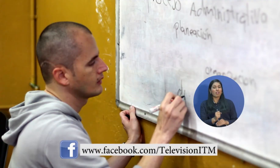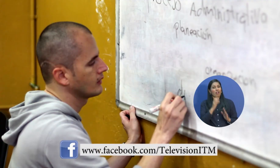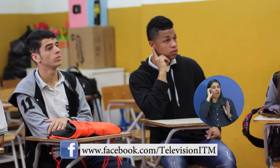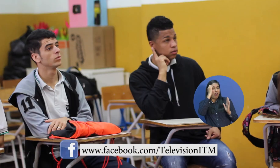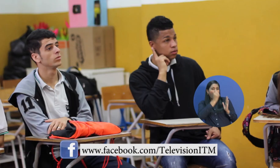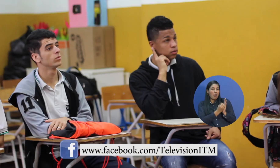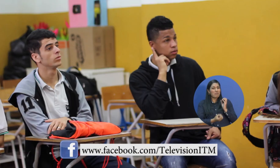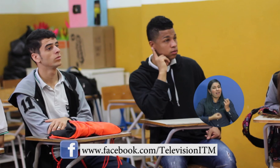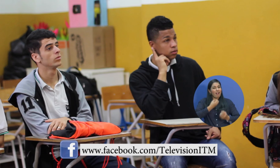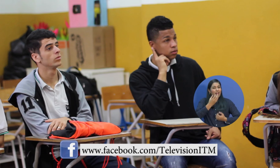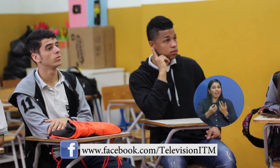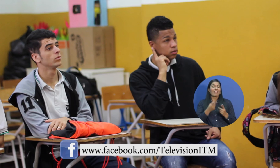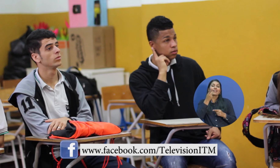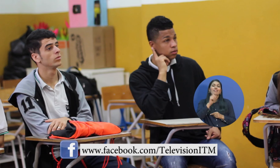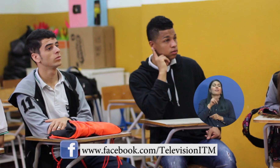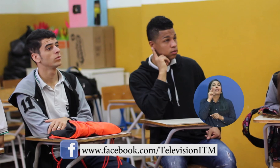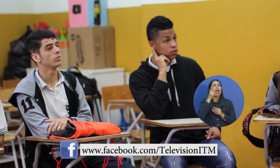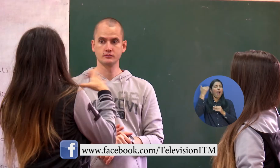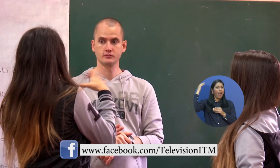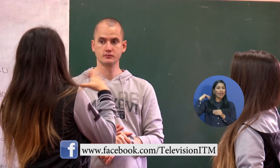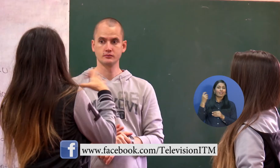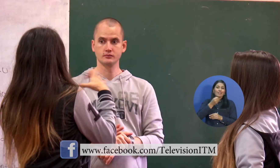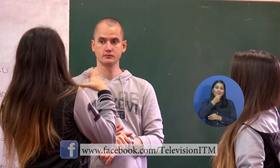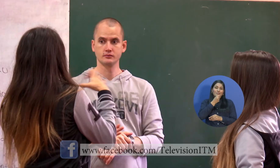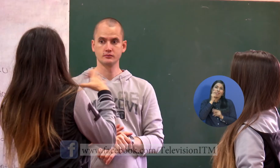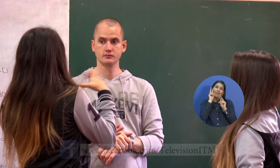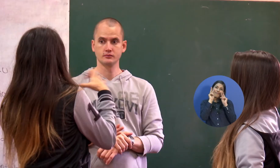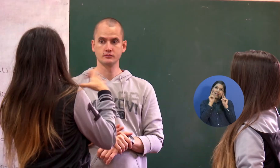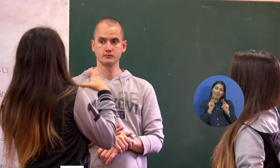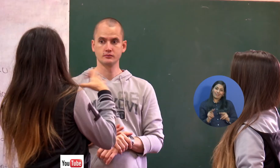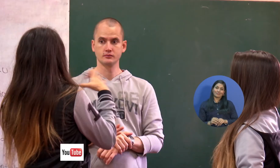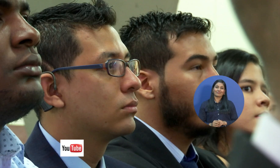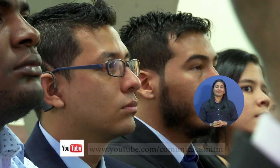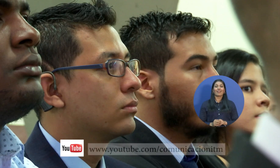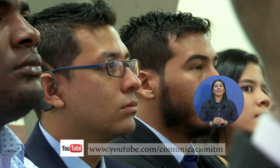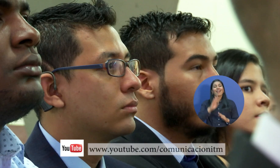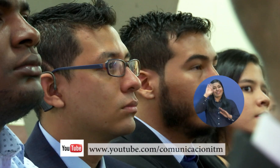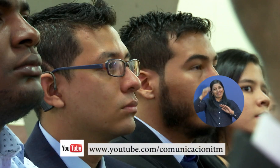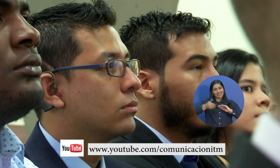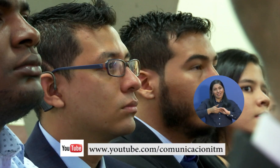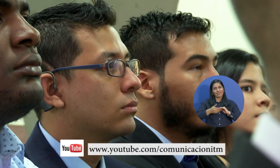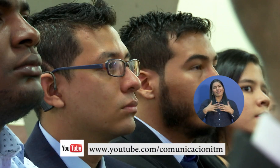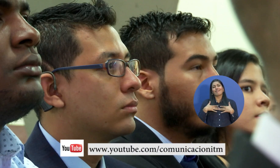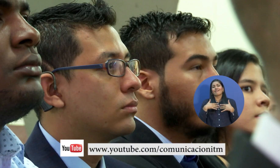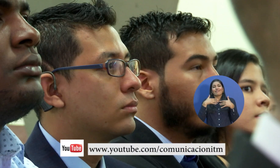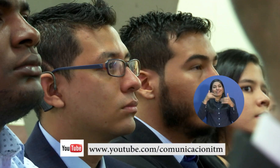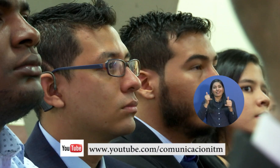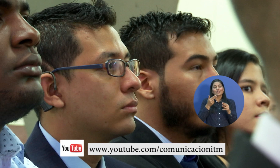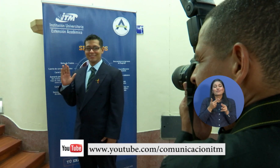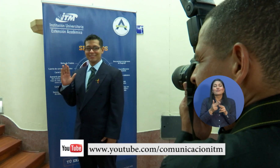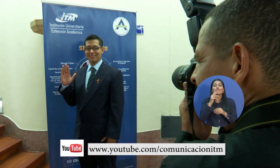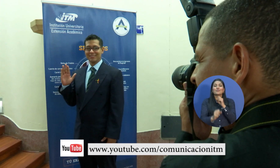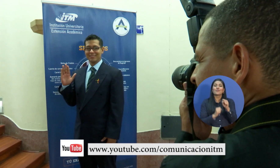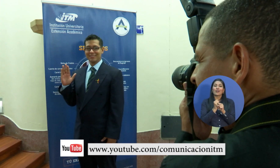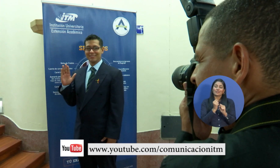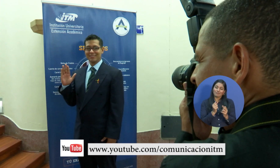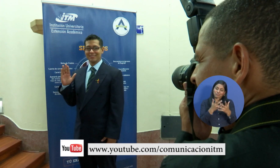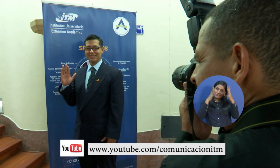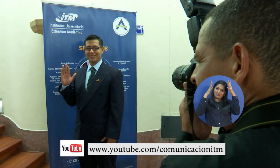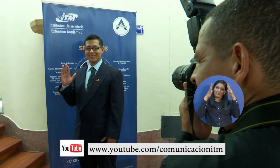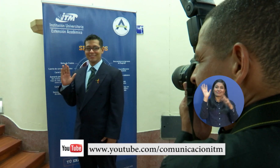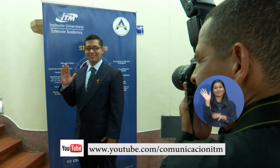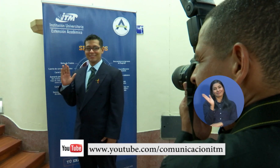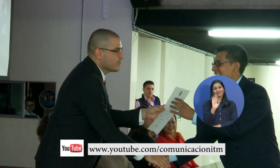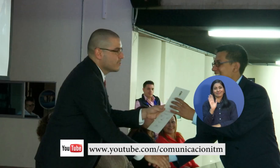de Facebook. Allí pueden dejarnos sus sugerencias y comentarios y encontrar nuestros capítulos anteriores. Les deseamos una feliz